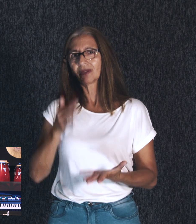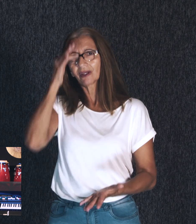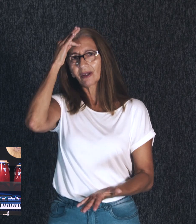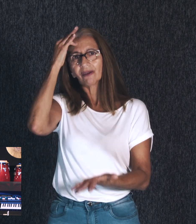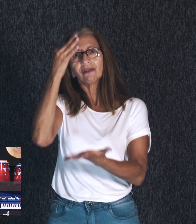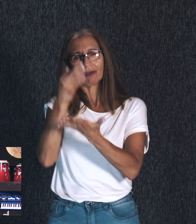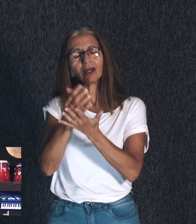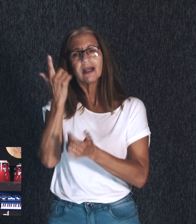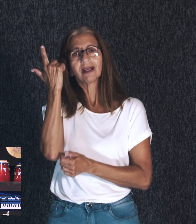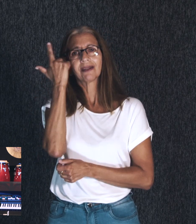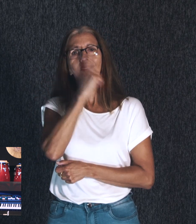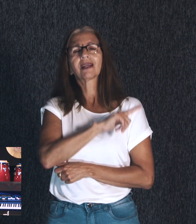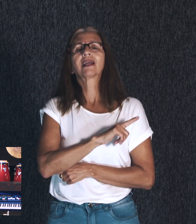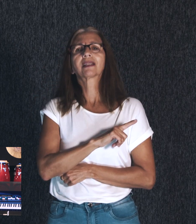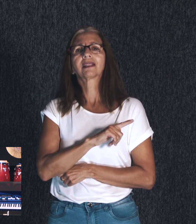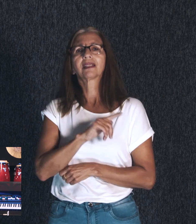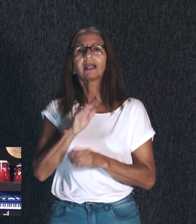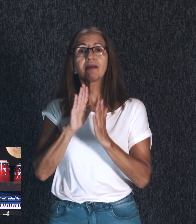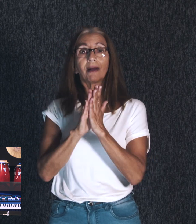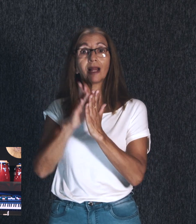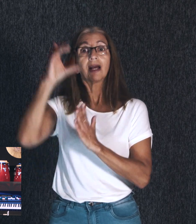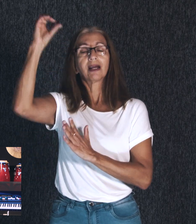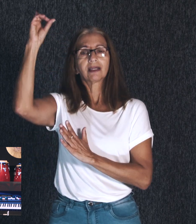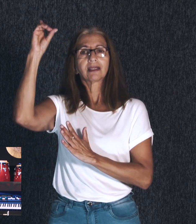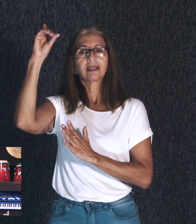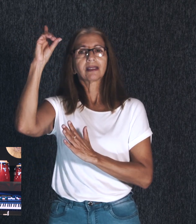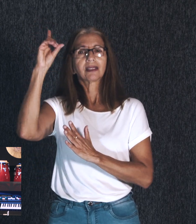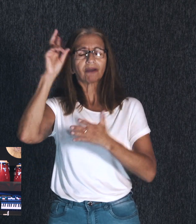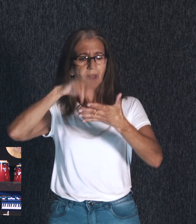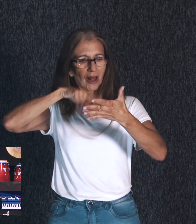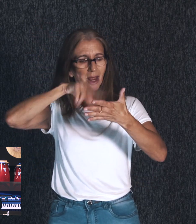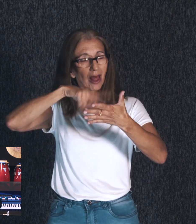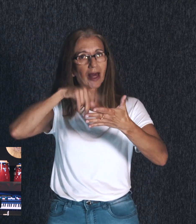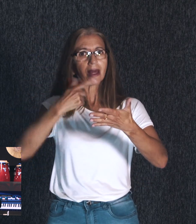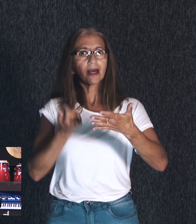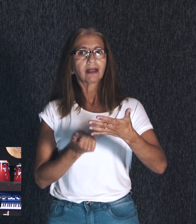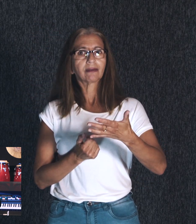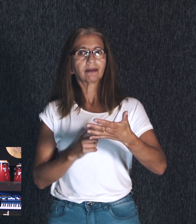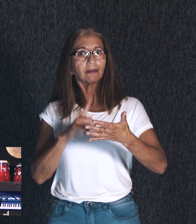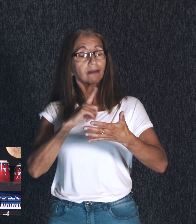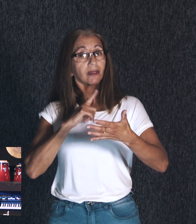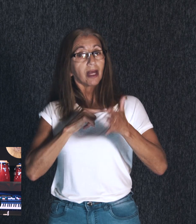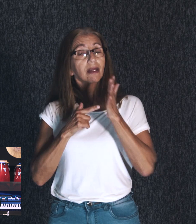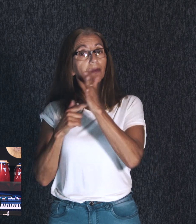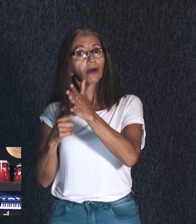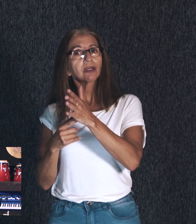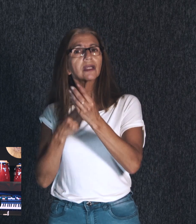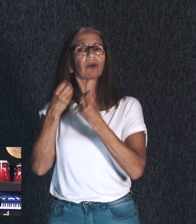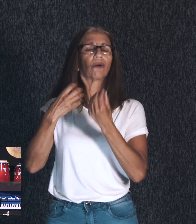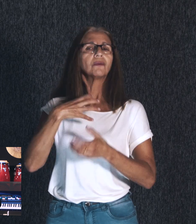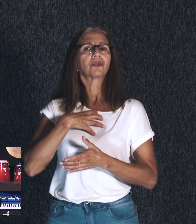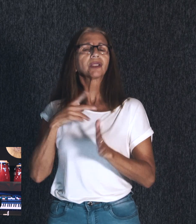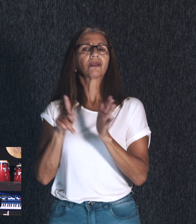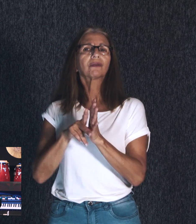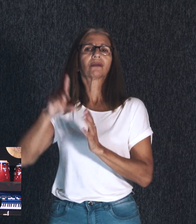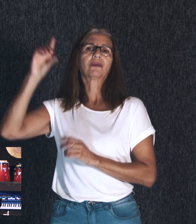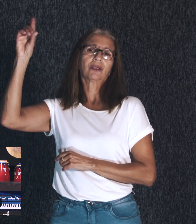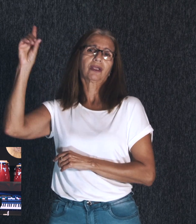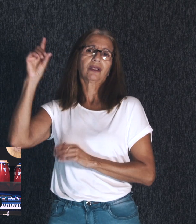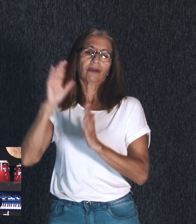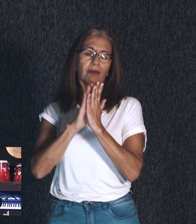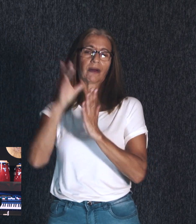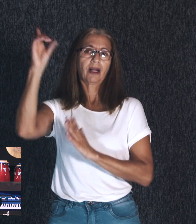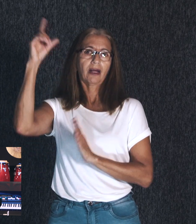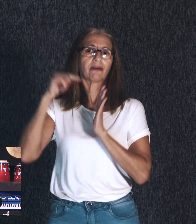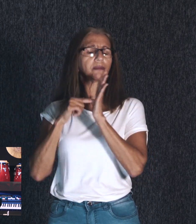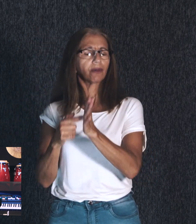para as Escrituras e veja o caráter de Deus, e aí você vai crer nas suas promessas. Eu quero encerrar com você, quero